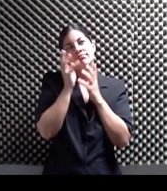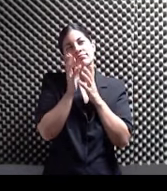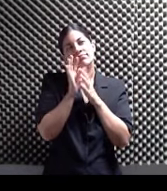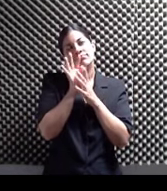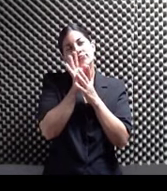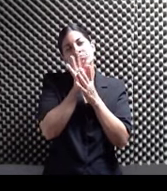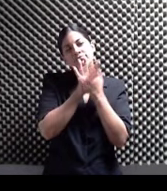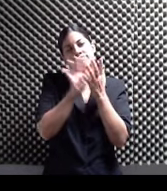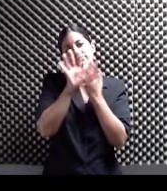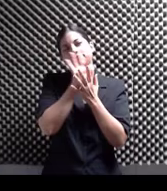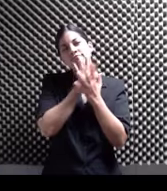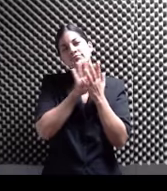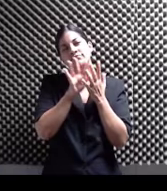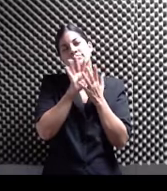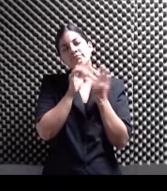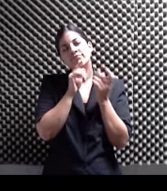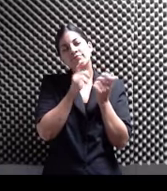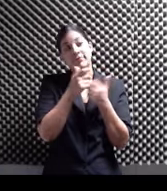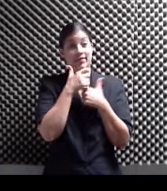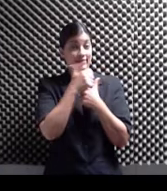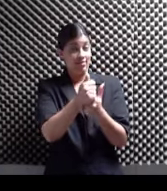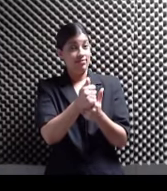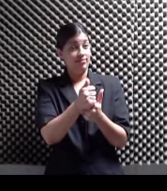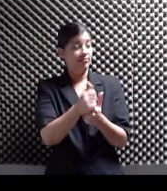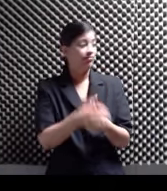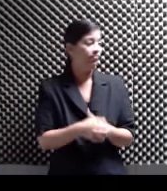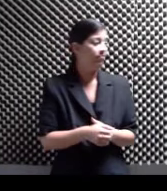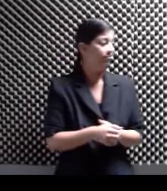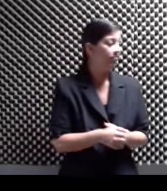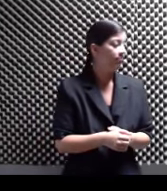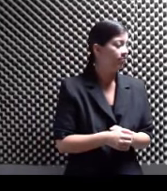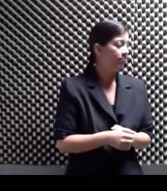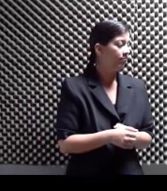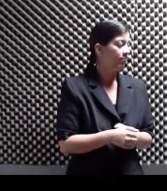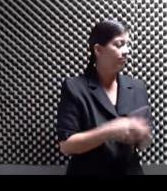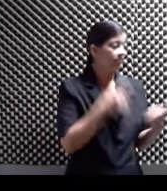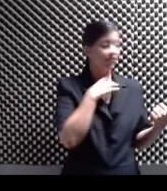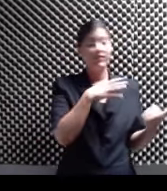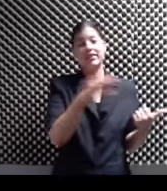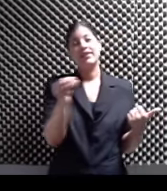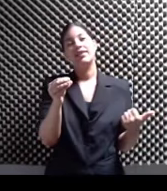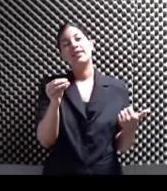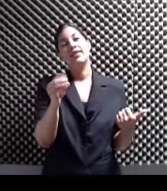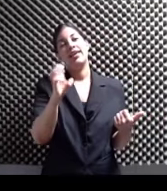psiquiatra, es un juego bien interesante lo que van a estar viendo, y en la embalsamadora.